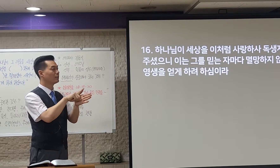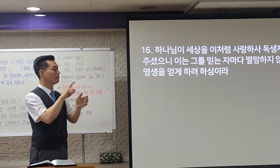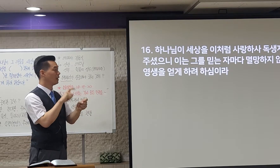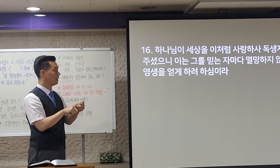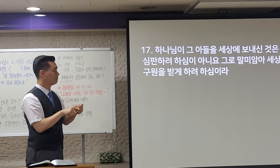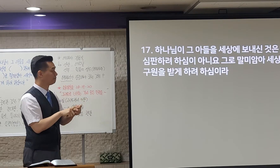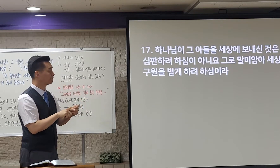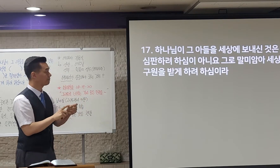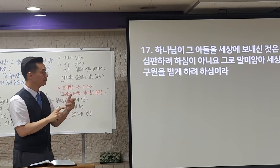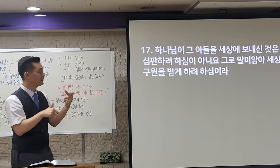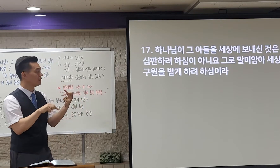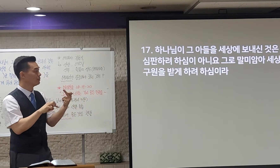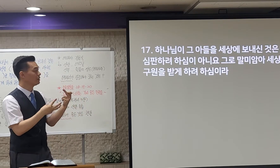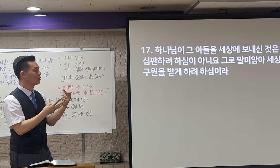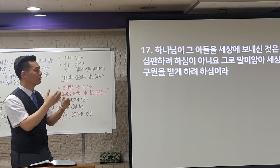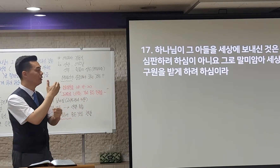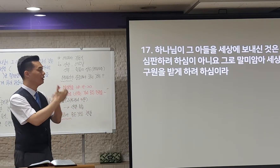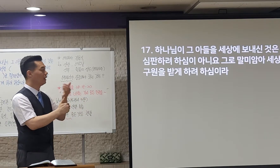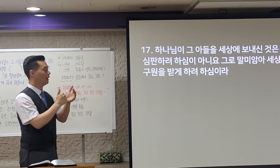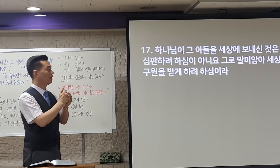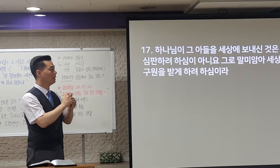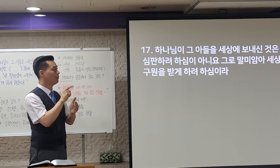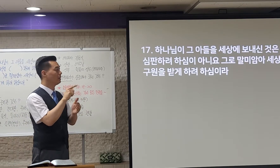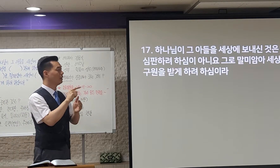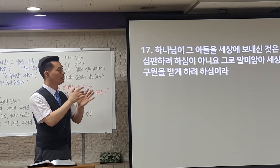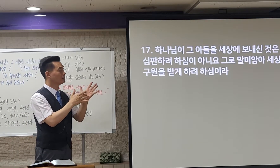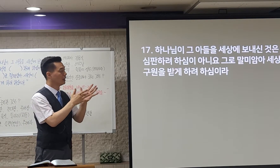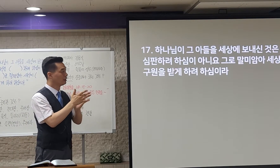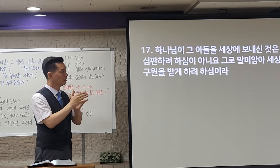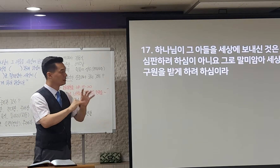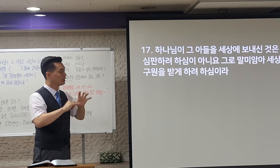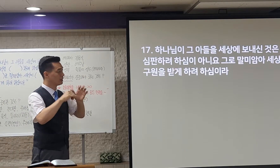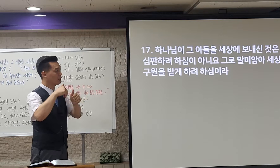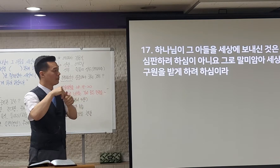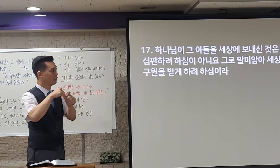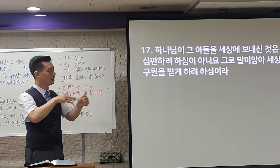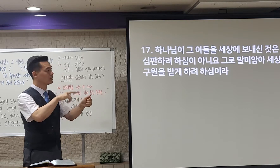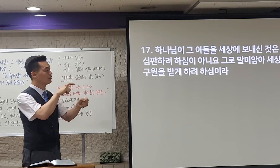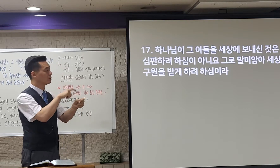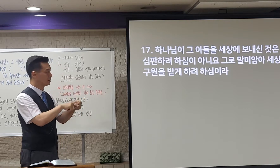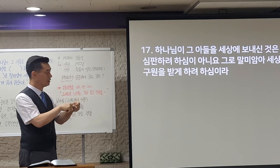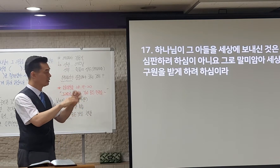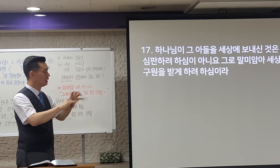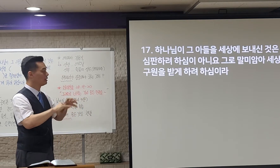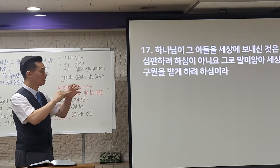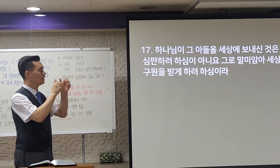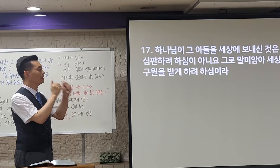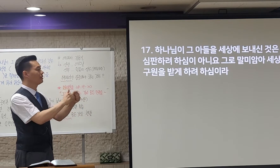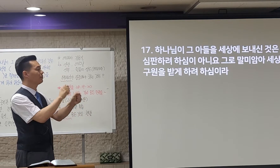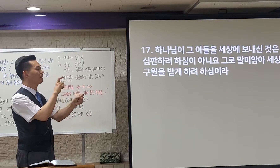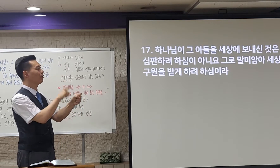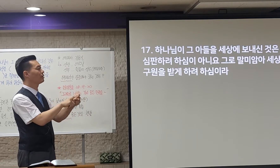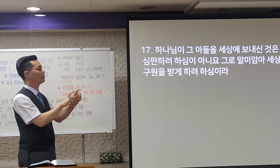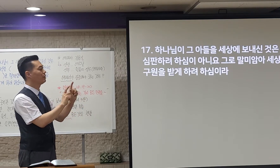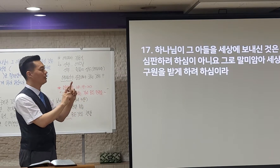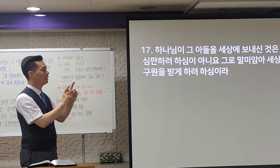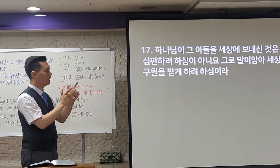하심이라. 17절 하나님이 그 아들을 세상에 보내신 것은 세상을 심판하려 하심이